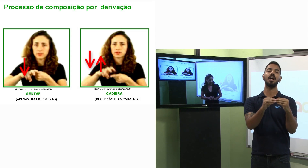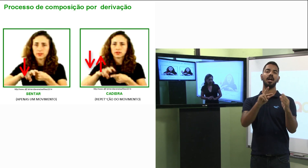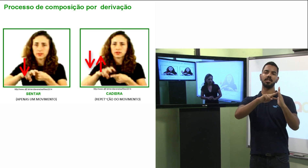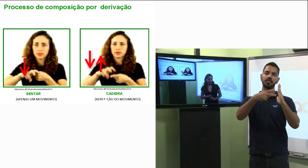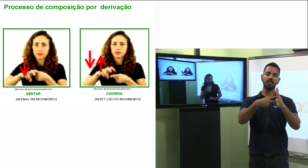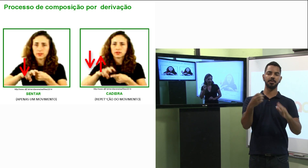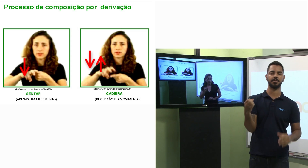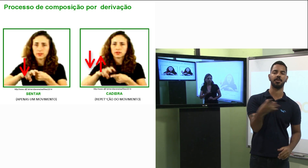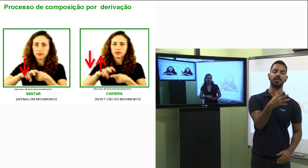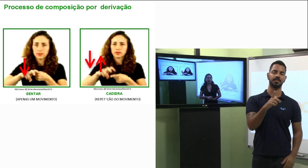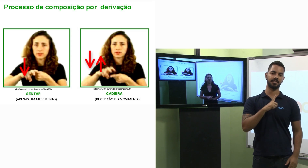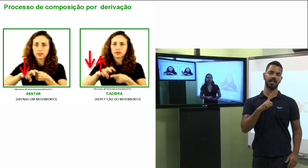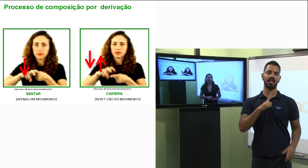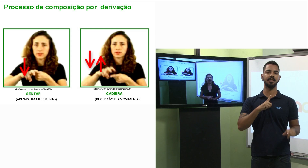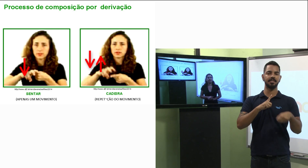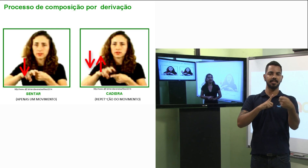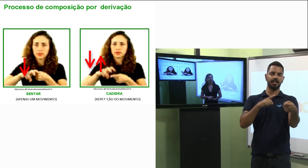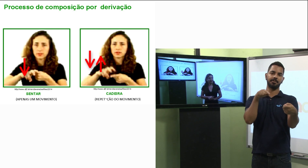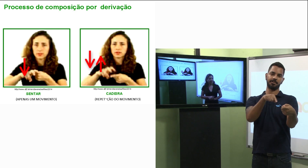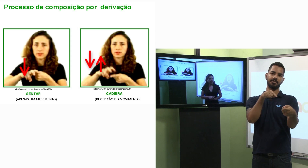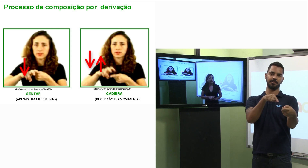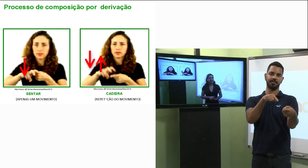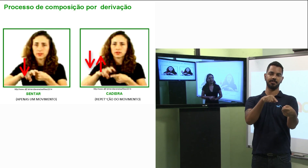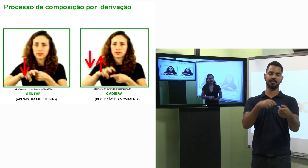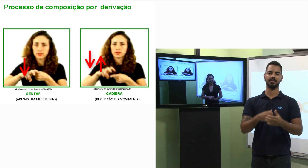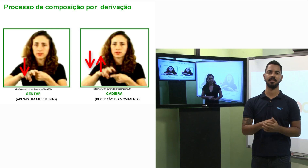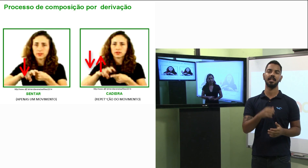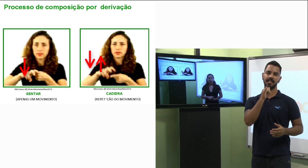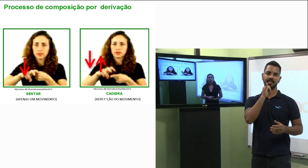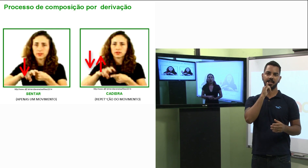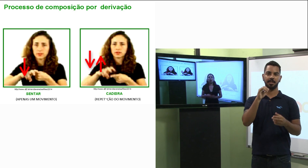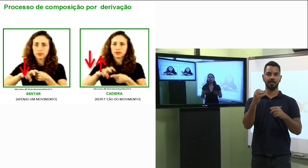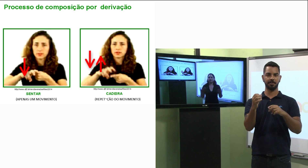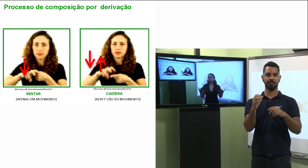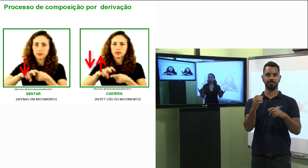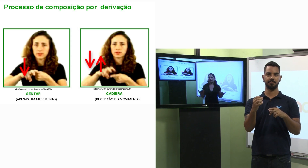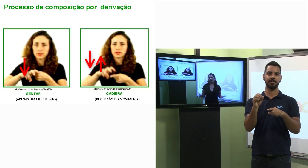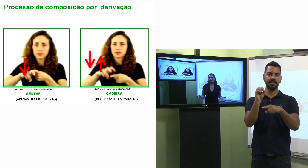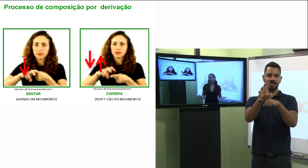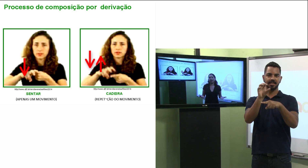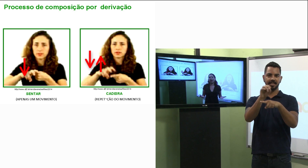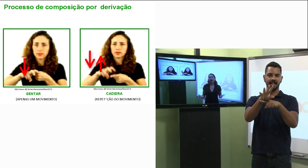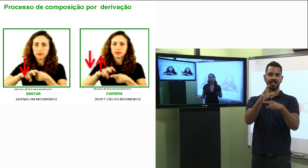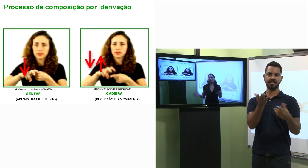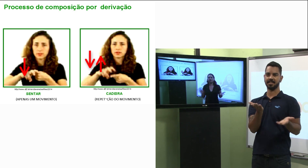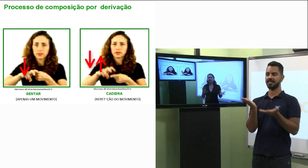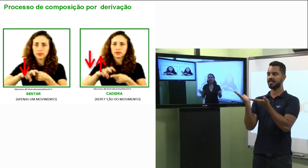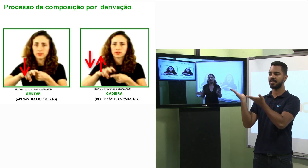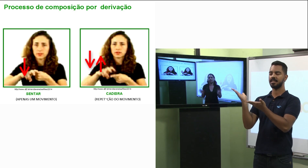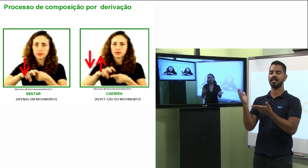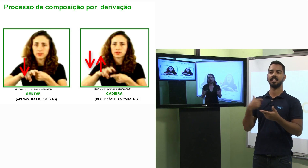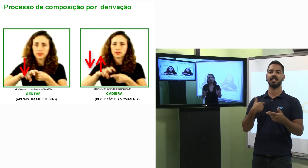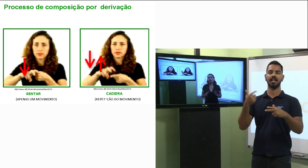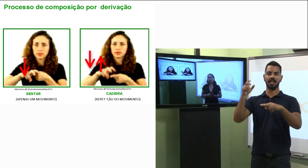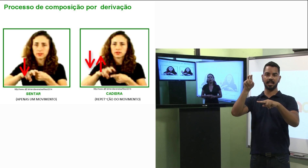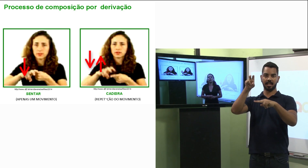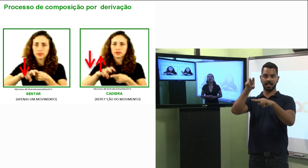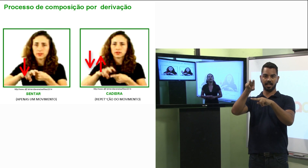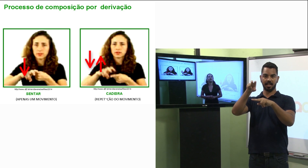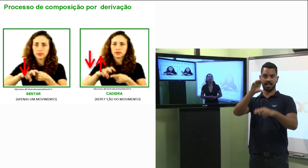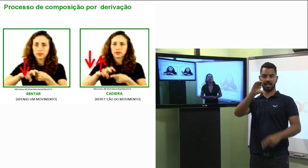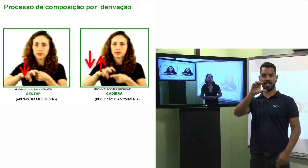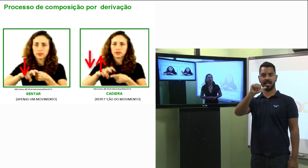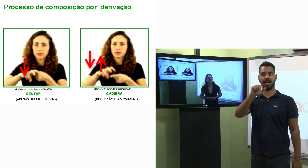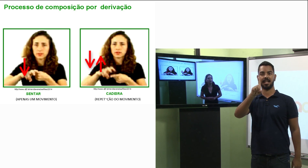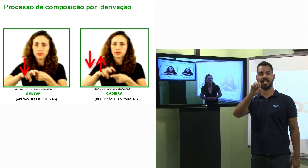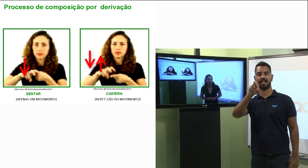exemplo apresentado do slide, temos as palavras cadeira e sentar. Como vocês podem perceber, a única diferença do sinal para o outro